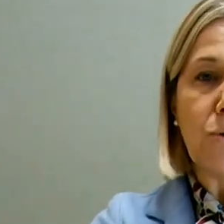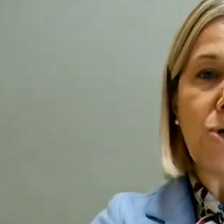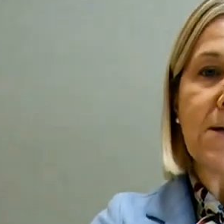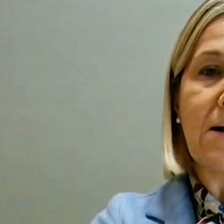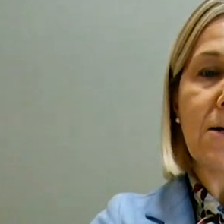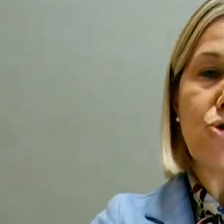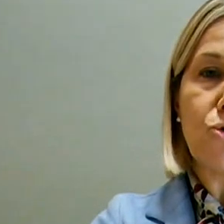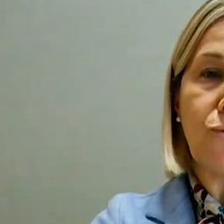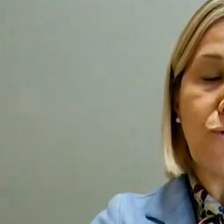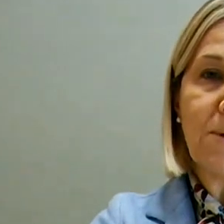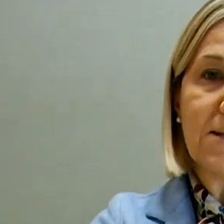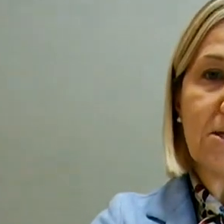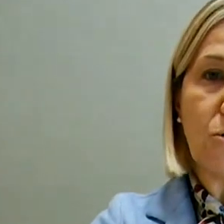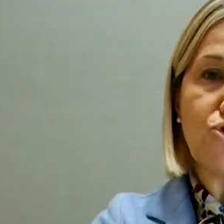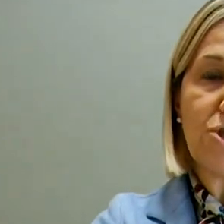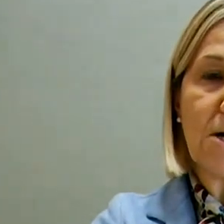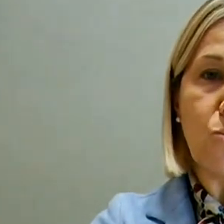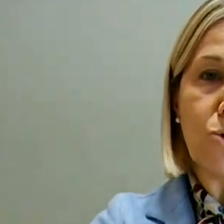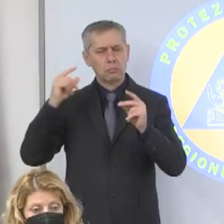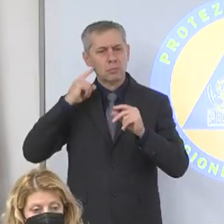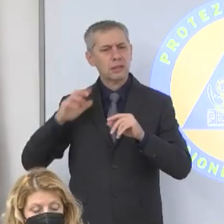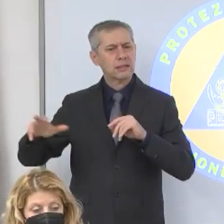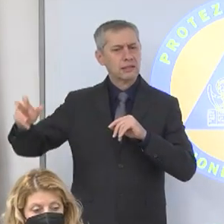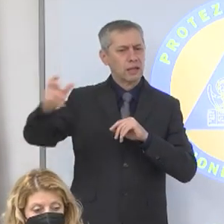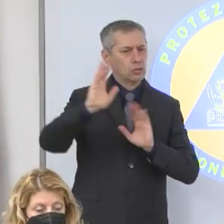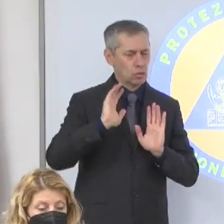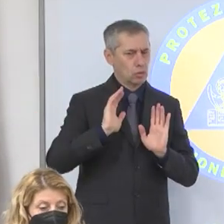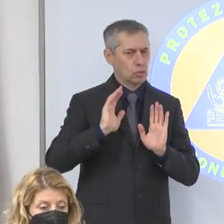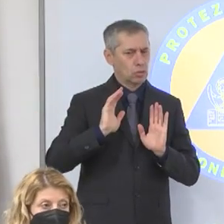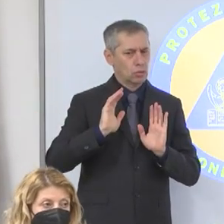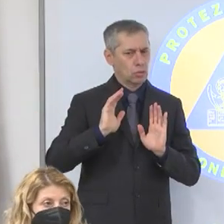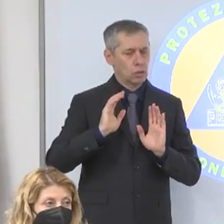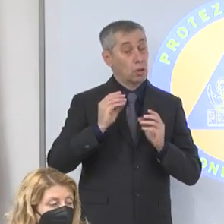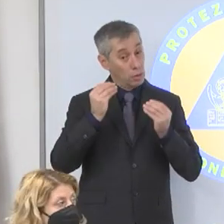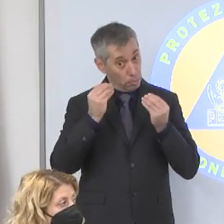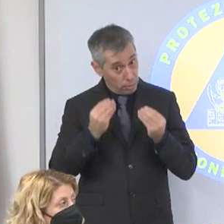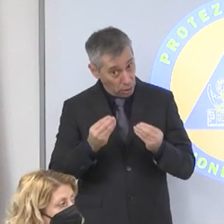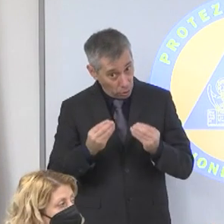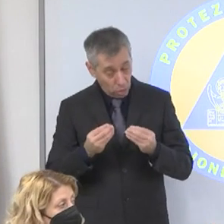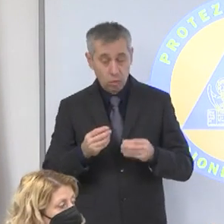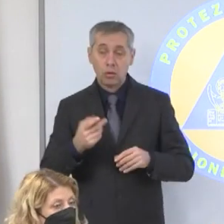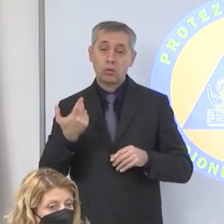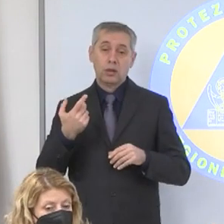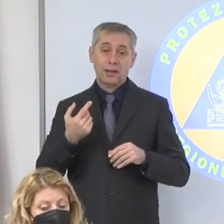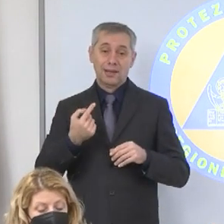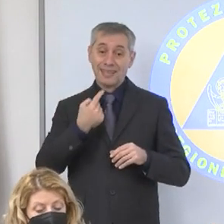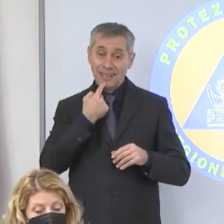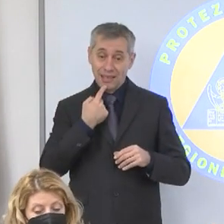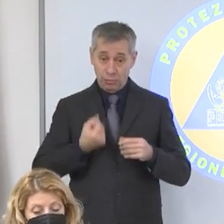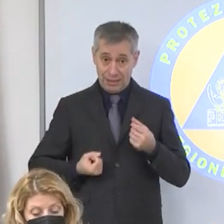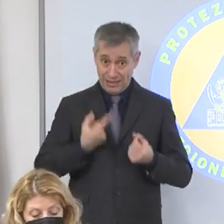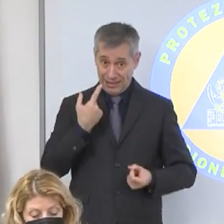entrambi asintomatici come moltissimi altri veneti. È pur vero che la mole, e questo ve lo voglio sottolineare, di